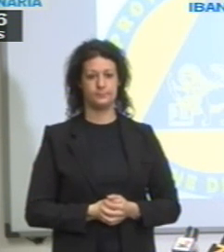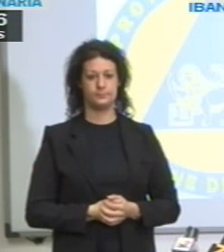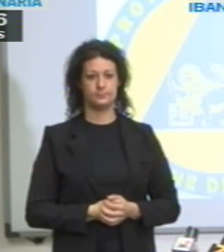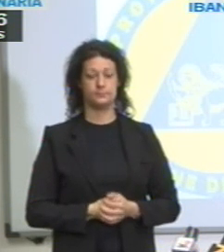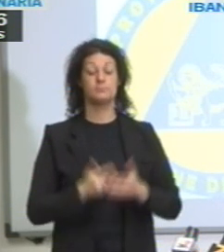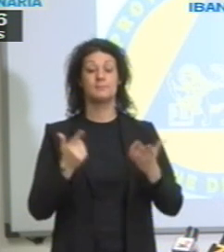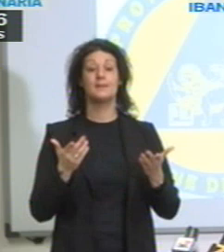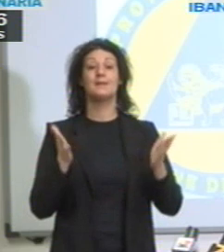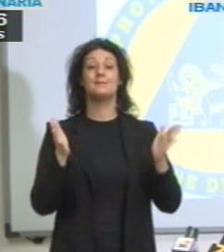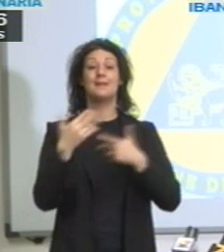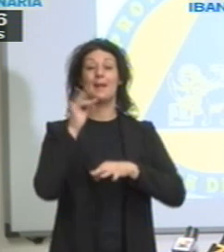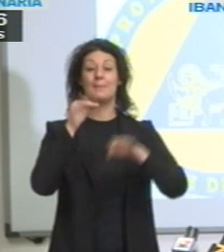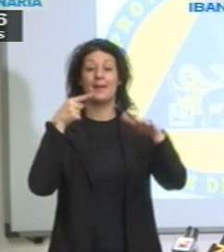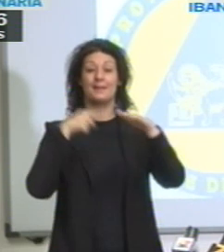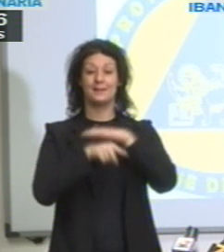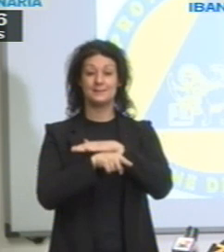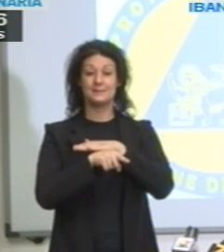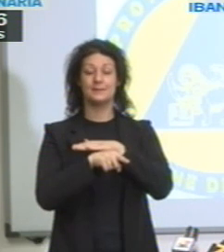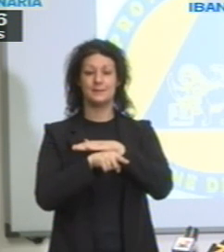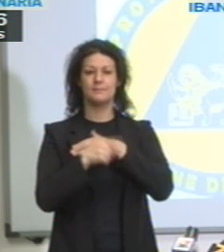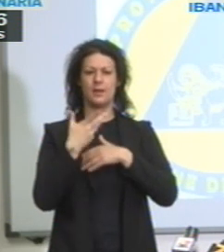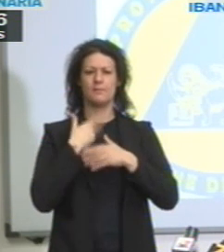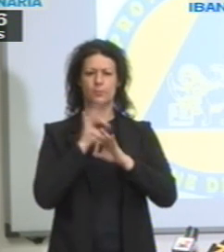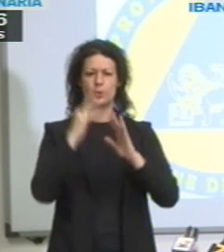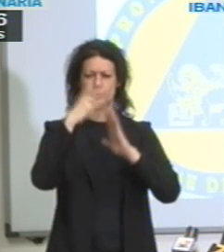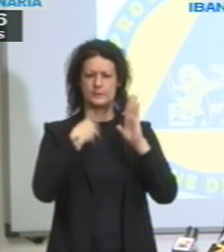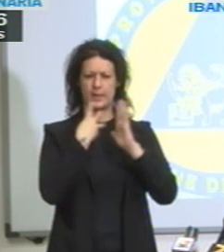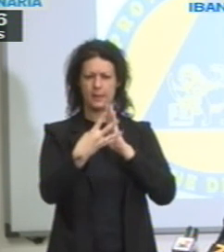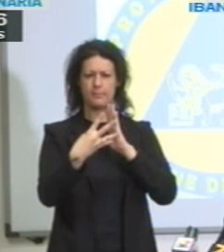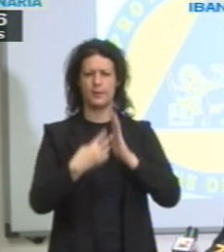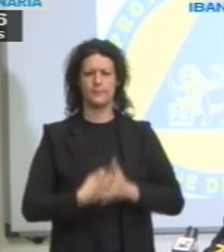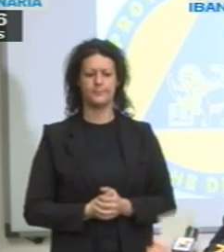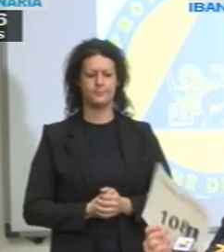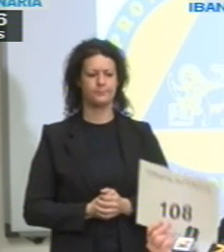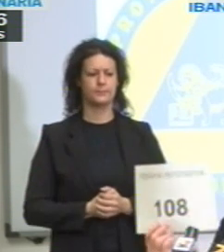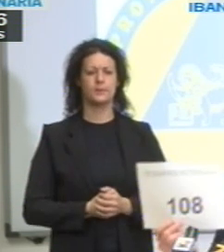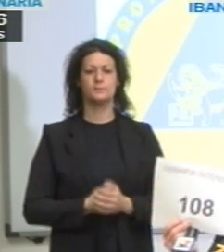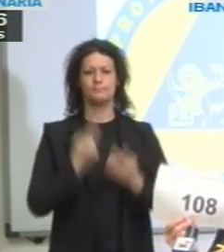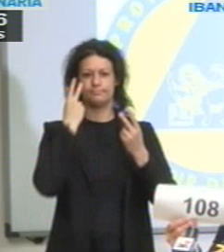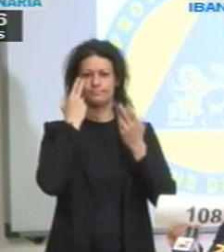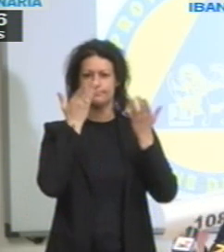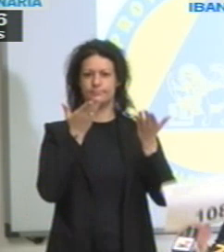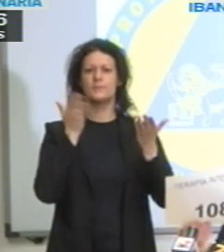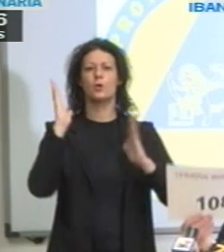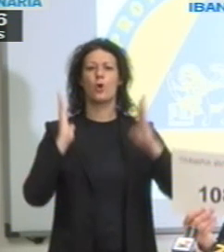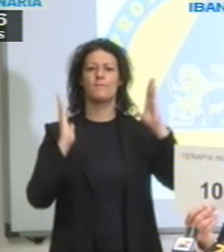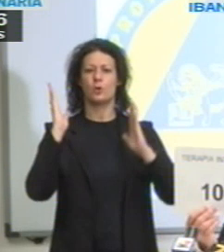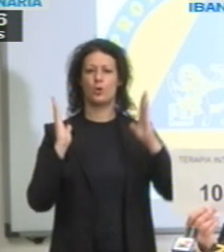Peraltro le terapie intensive, mi ero fatto uno schema, fanno il paio con